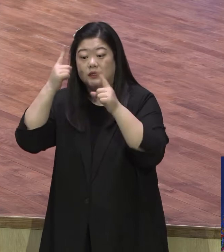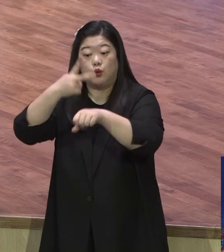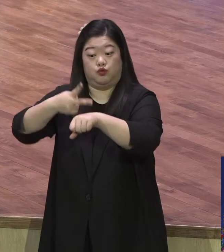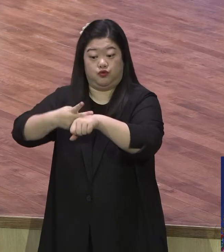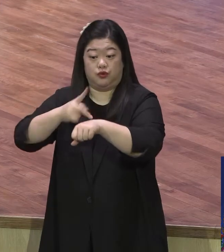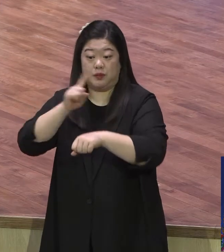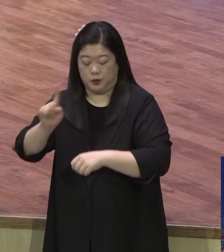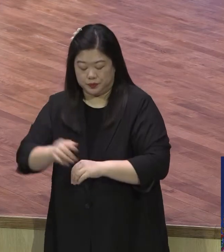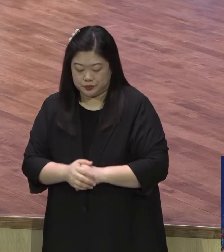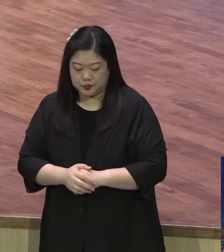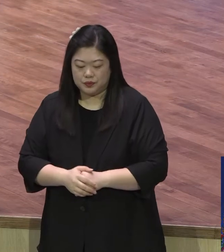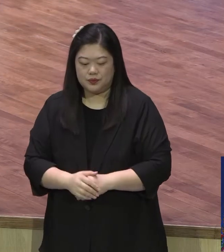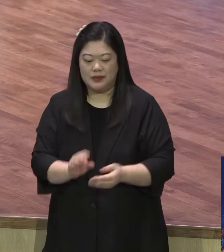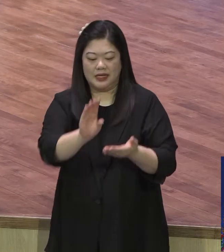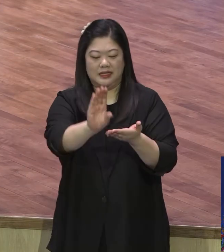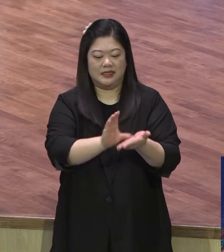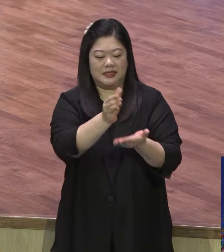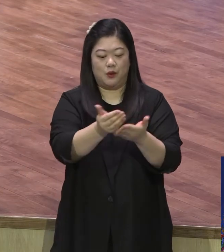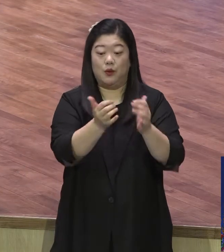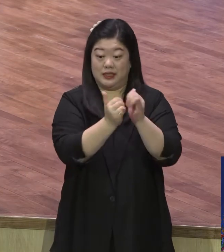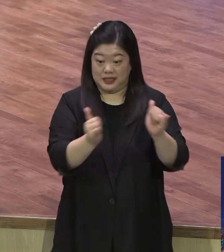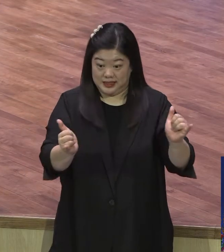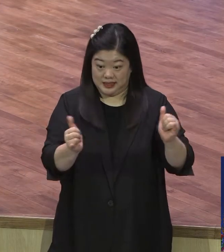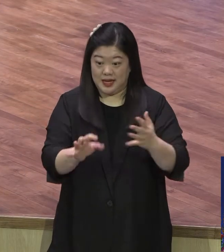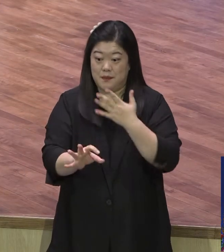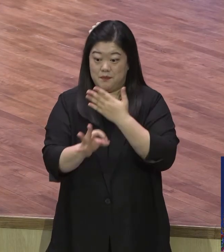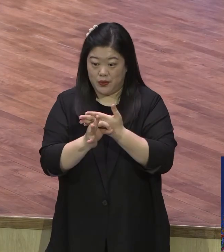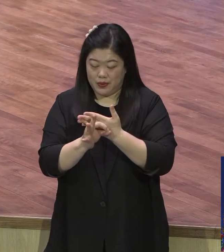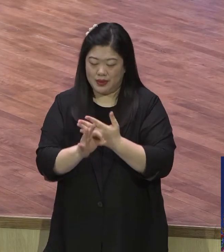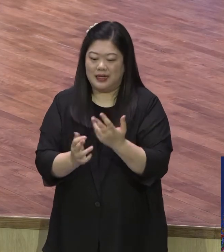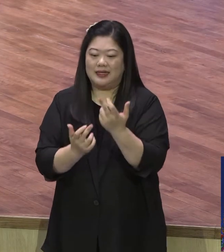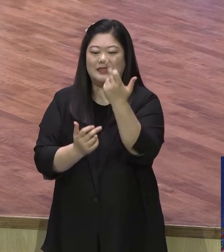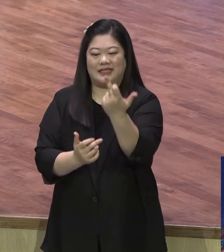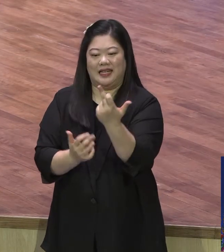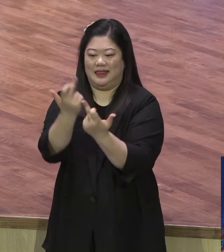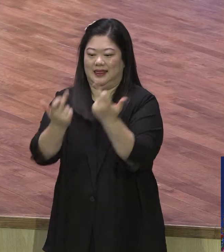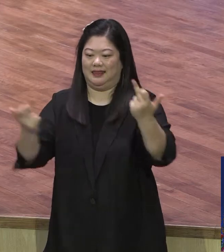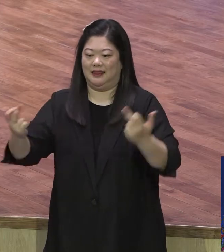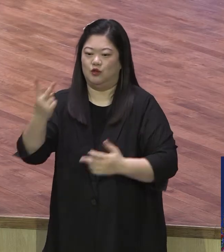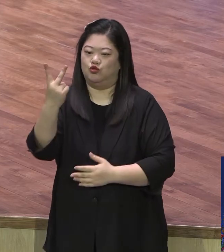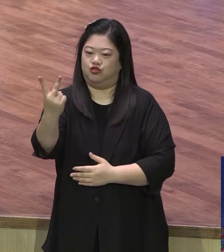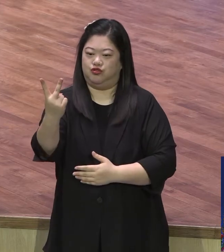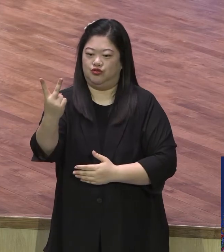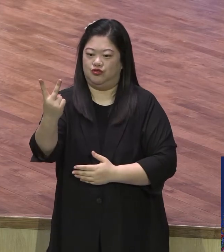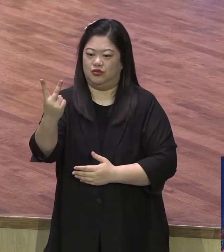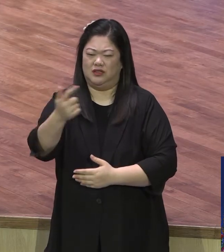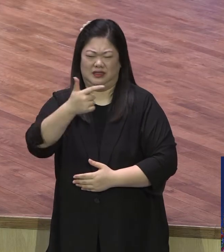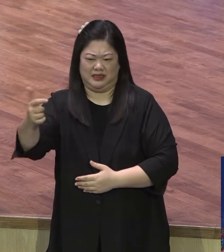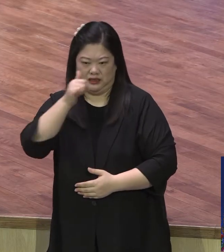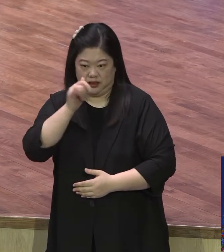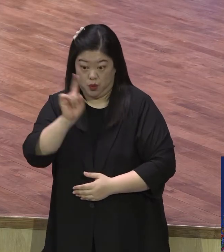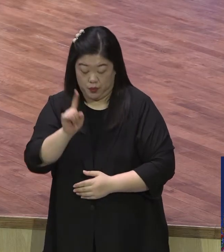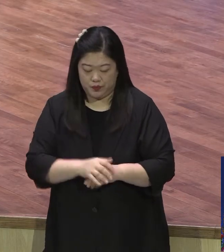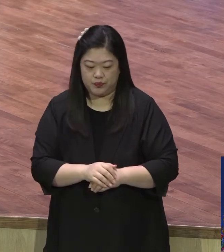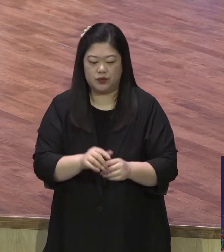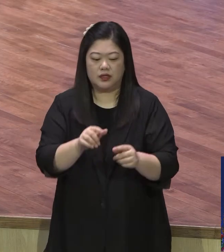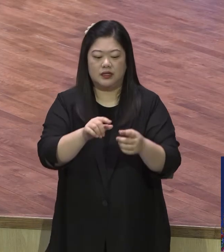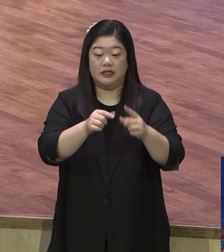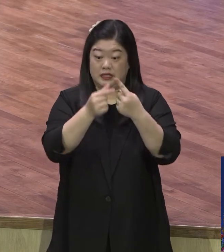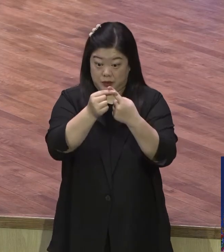그리스도인이라면 필이 넘어야 할 두 개의 큰 산이 있다 구약의 창조 신약의 부활 그랬어요